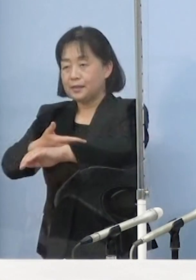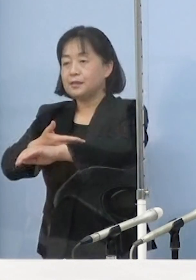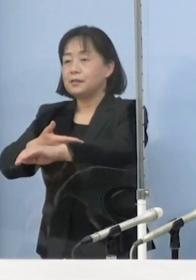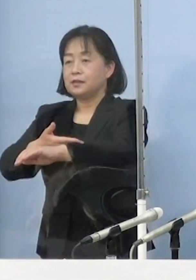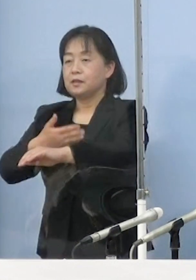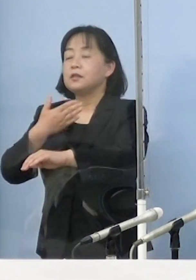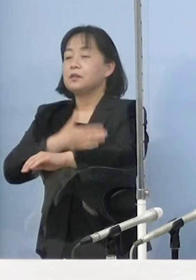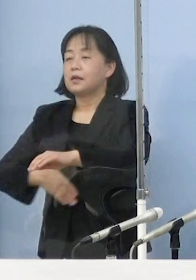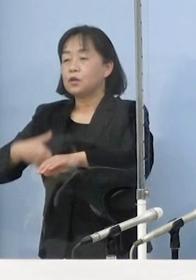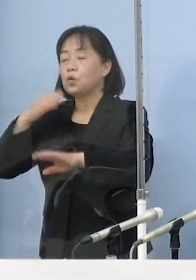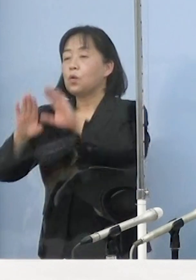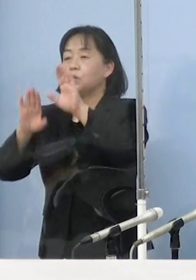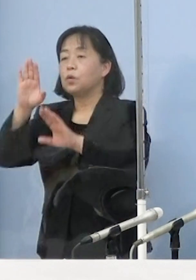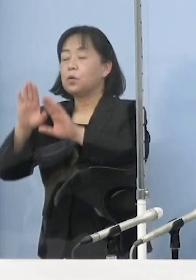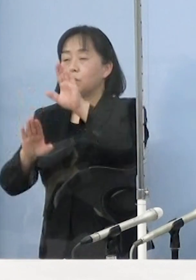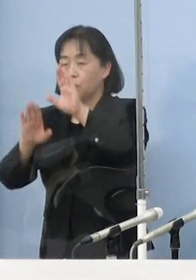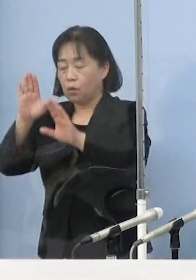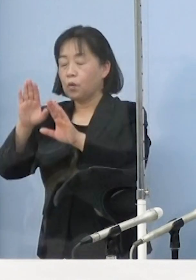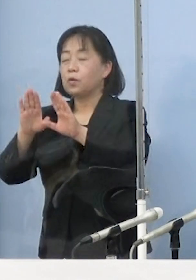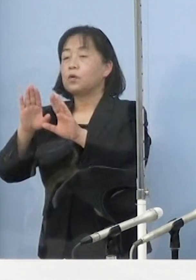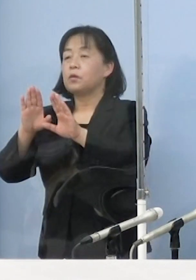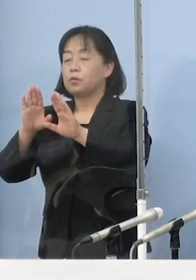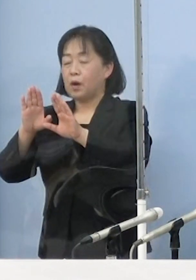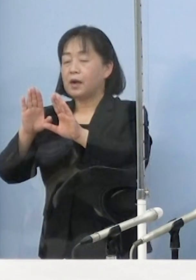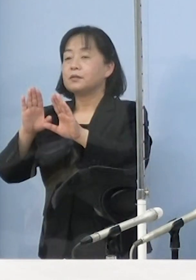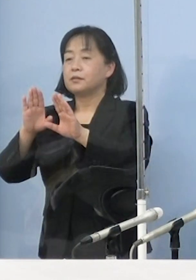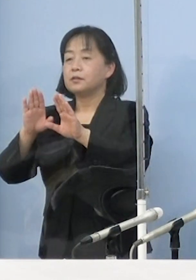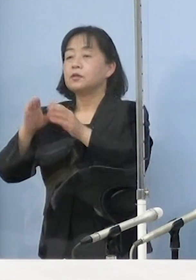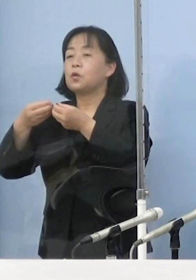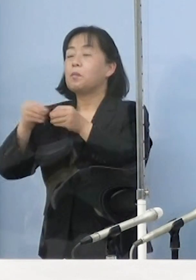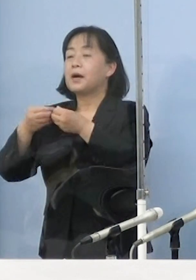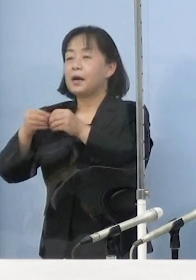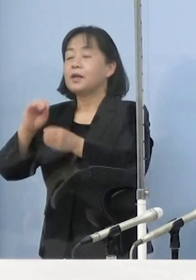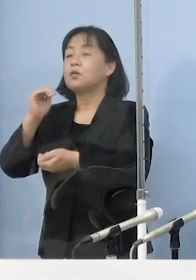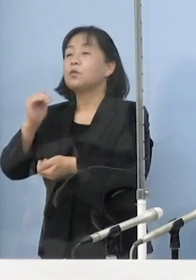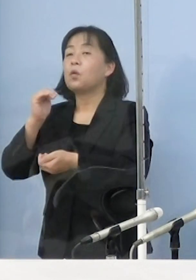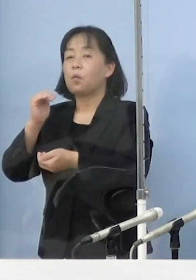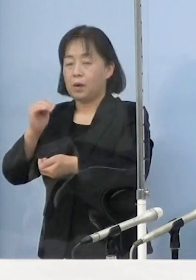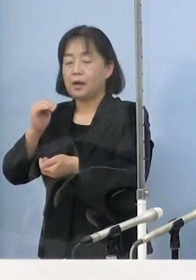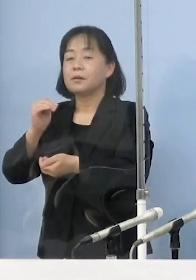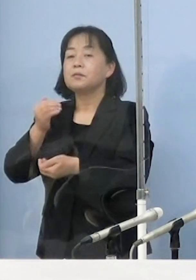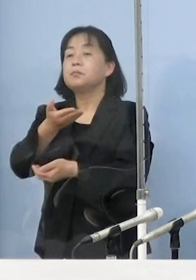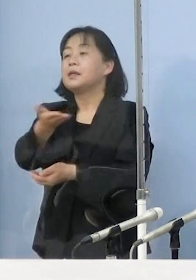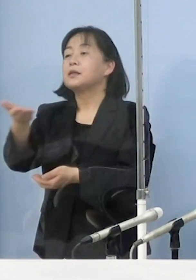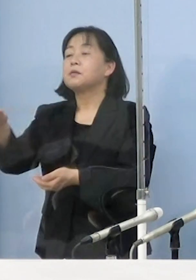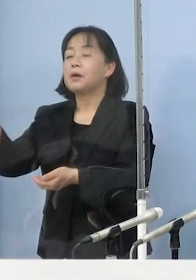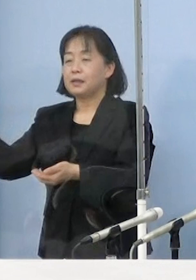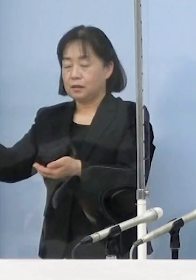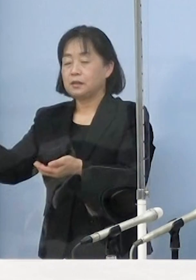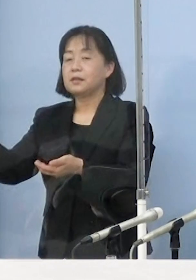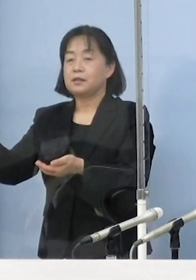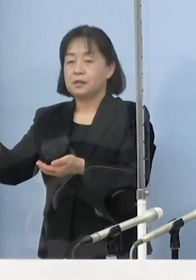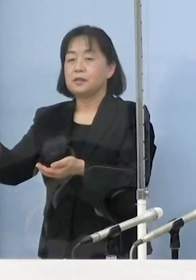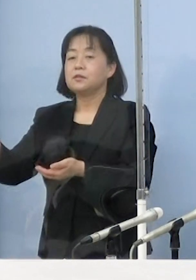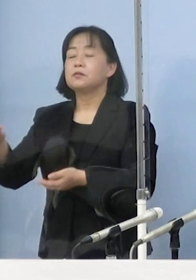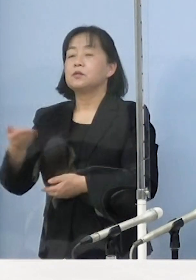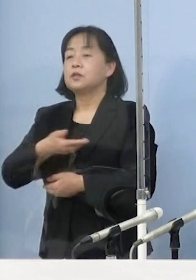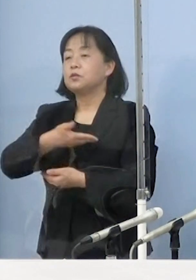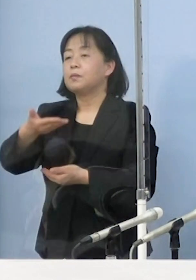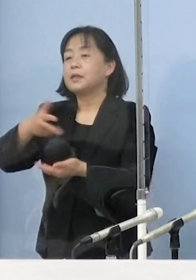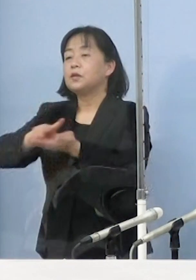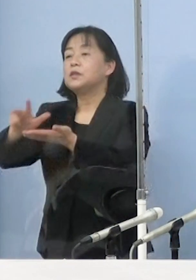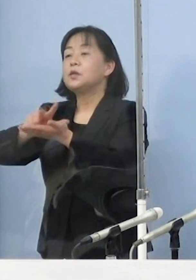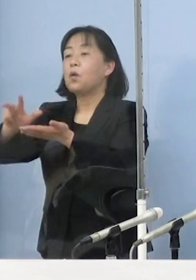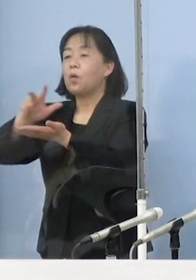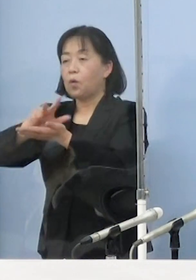の程度など詳細につきましては、記者の皆様方のお手元に配布させていただいている資料